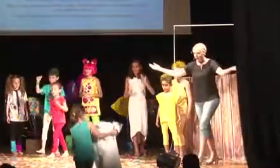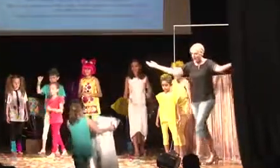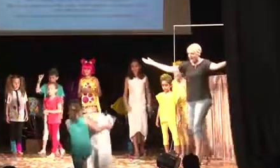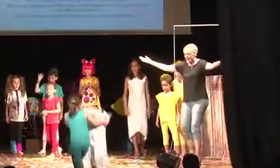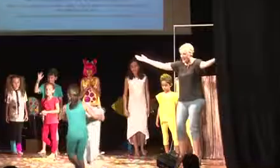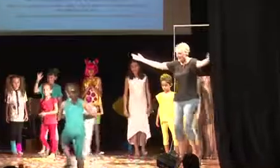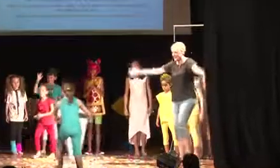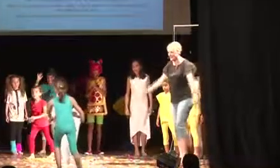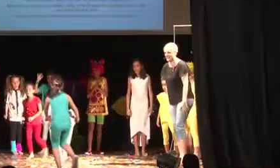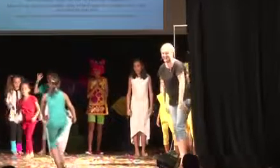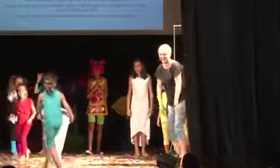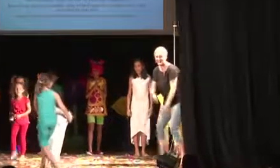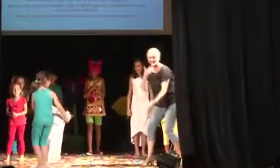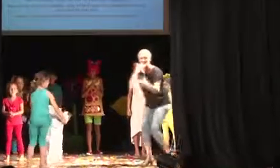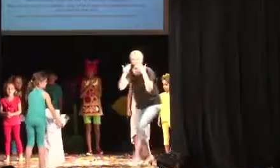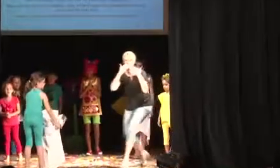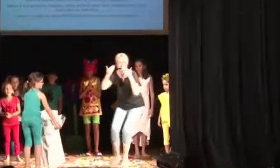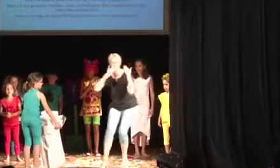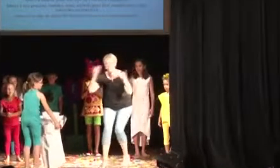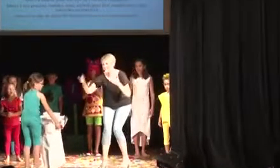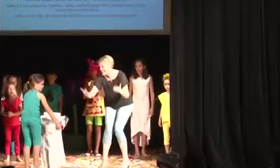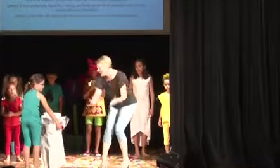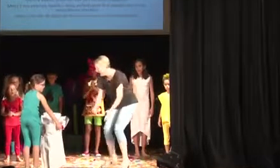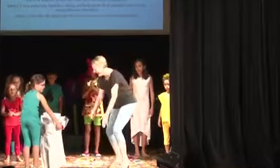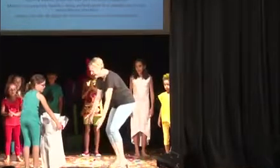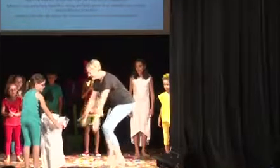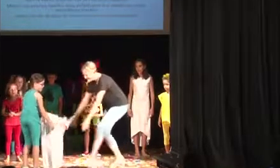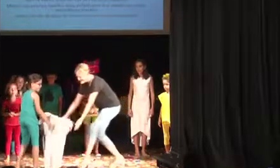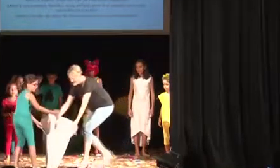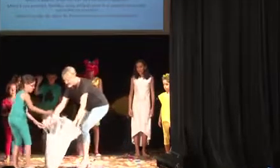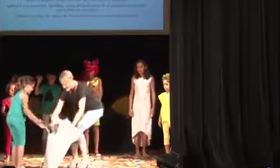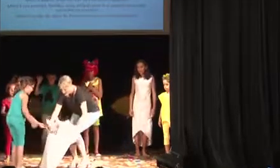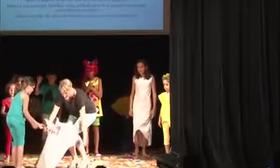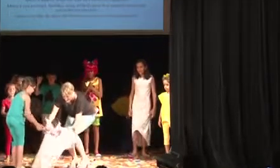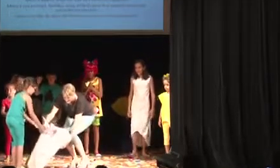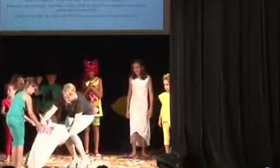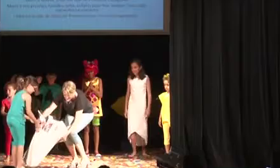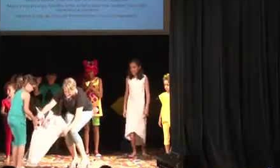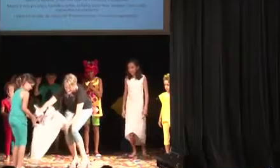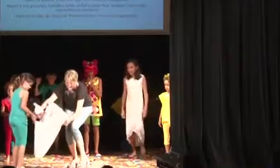Oh là là ! Merci, merci, merci ! Ouh ! Mon Dieu !